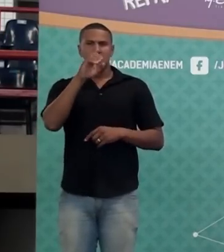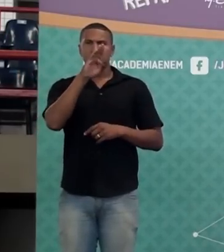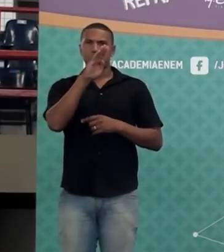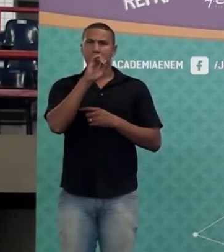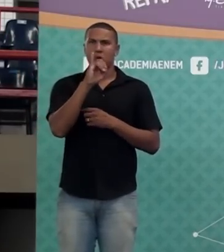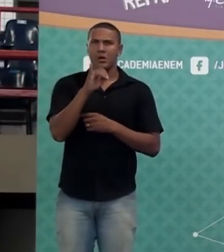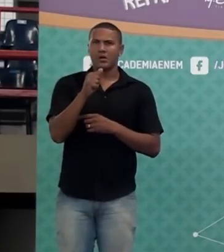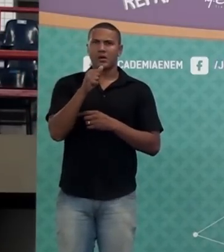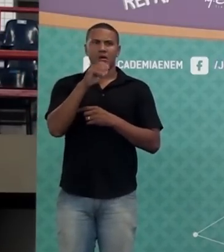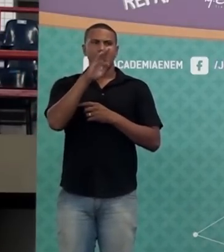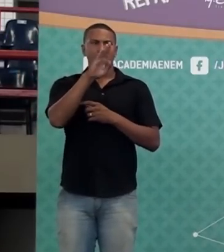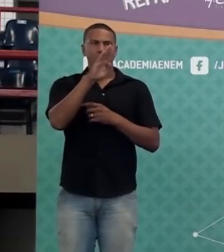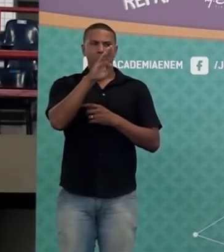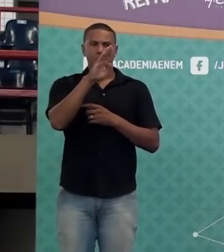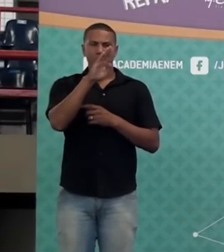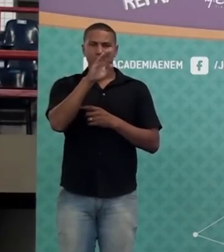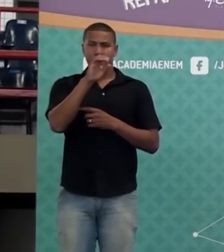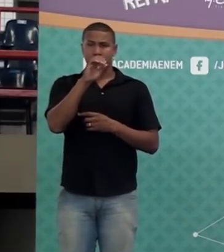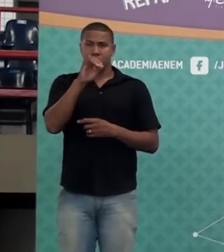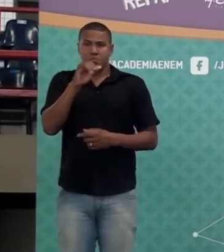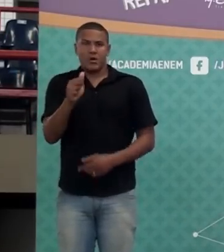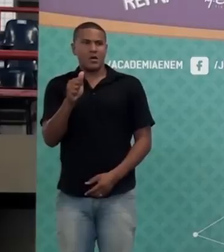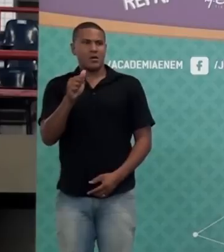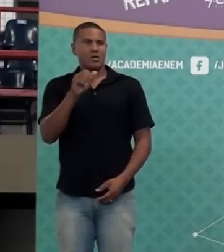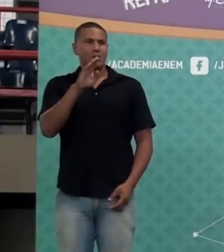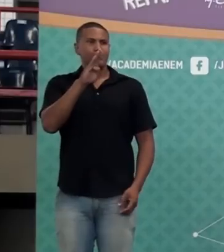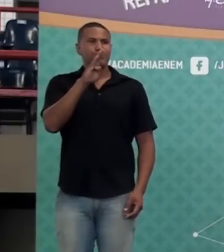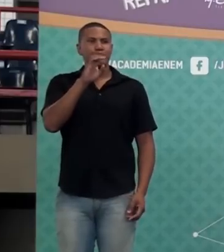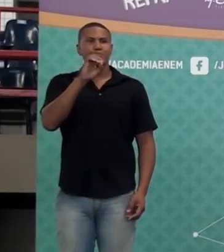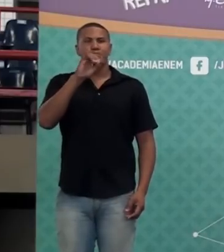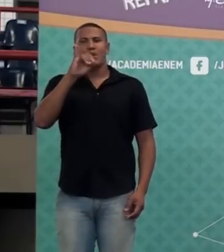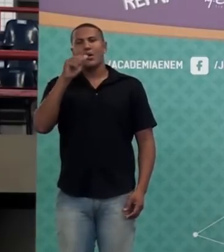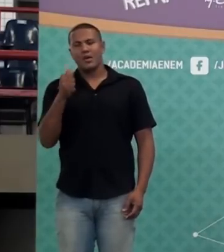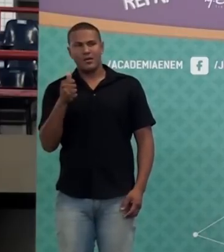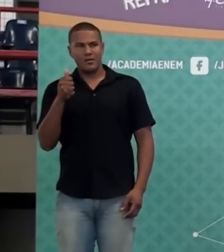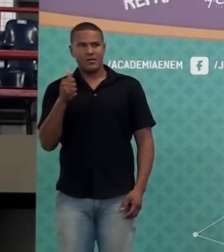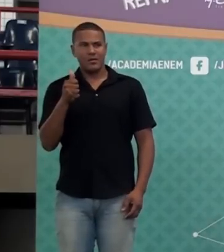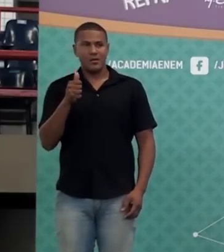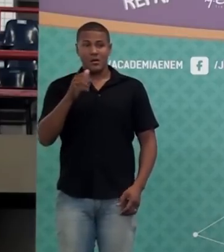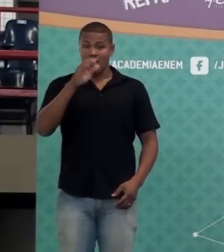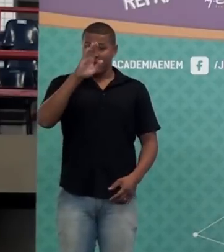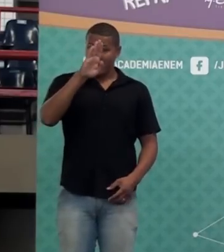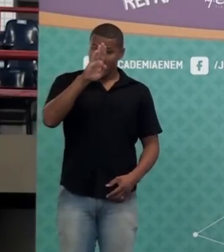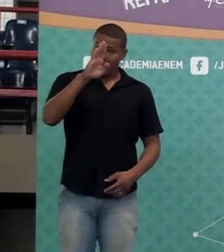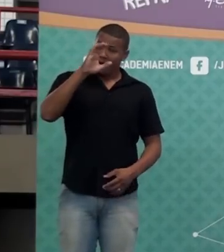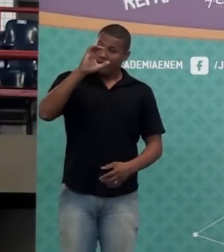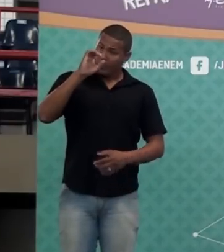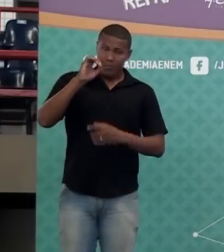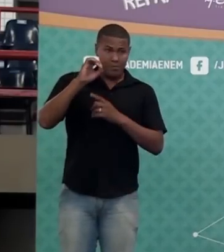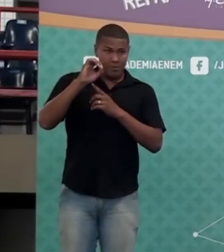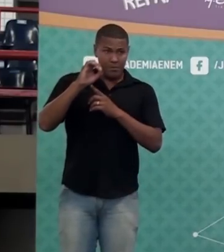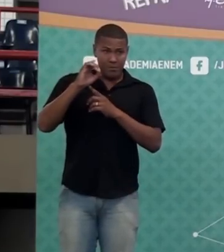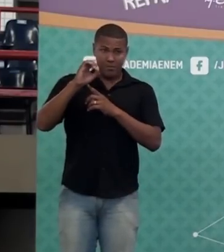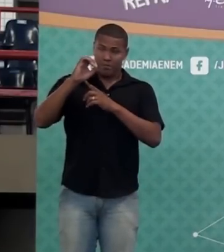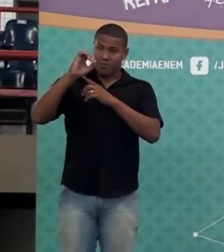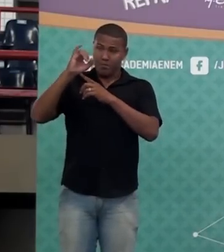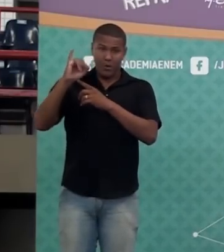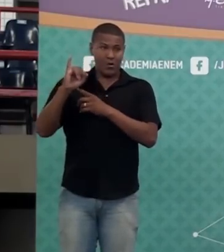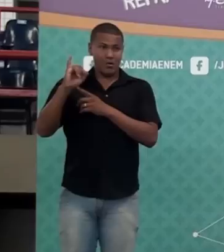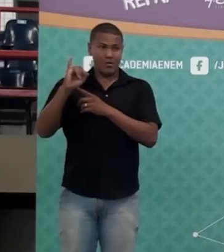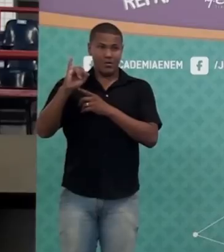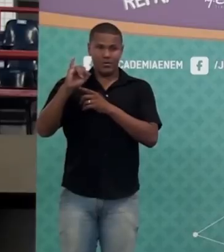digo boia, tá? Então o i e o o ficam juntos, e a sílaba